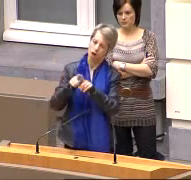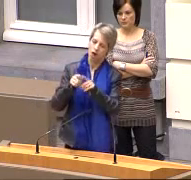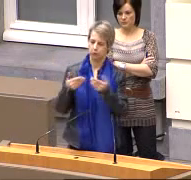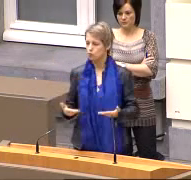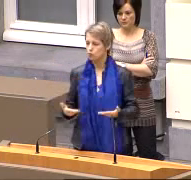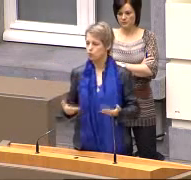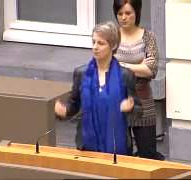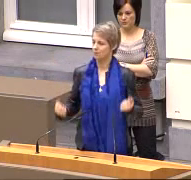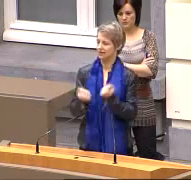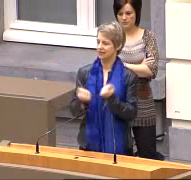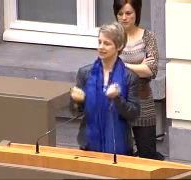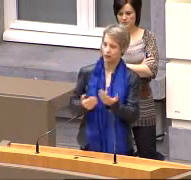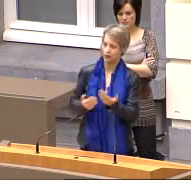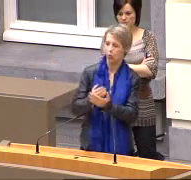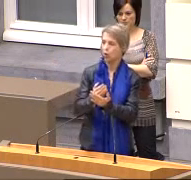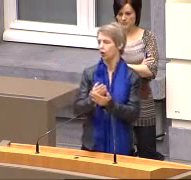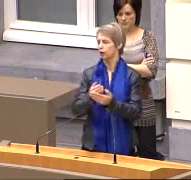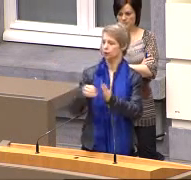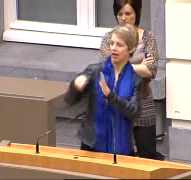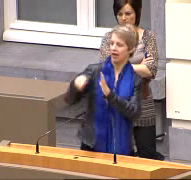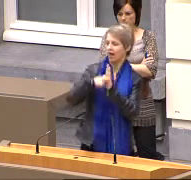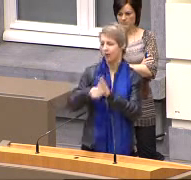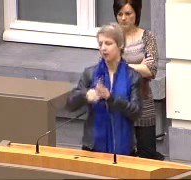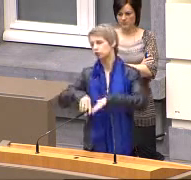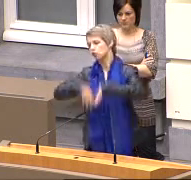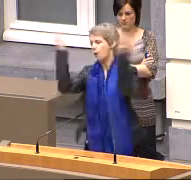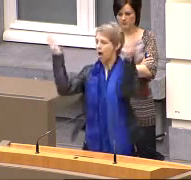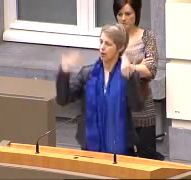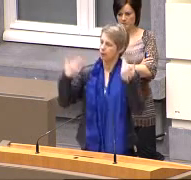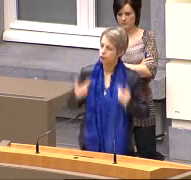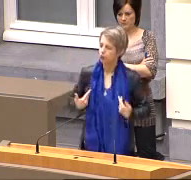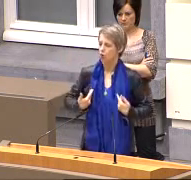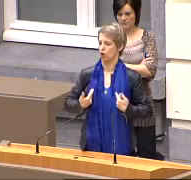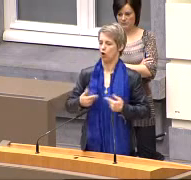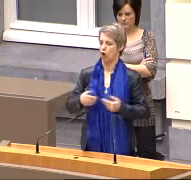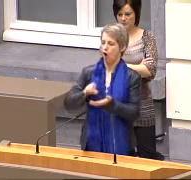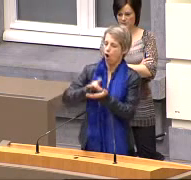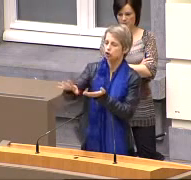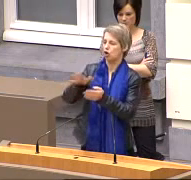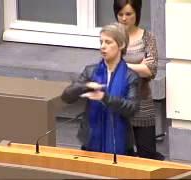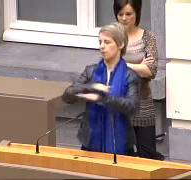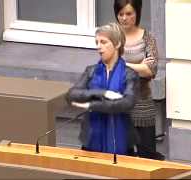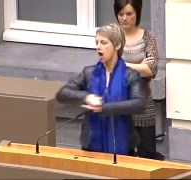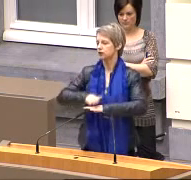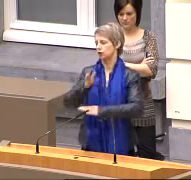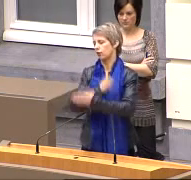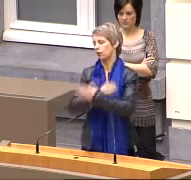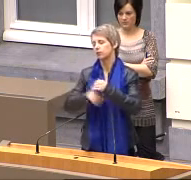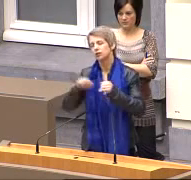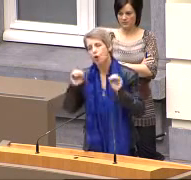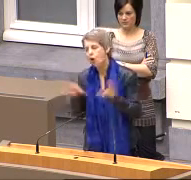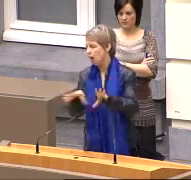niet altijd ideaal, maar zoals men nu bezig is door die reglementering zomaar personen uit te sluiten op basis van